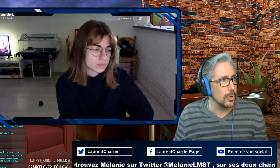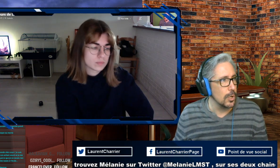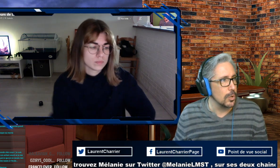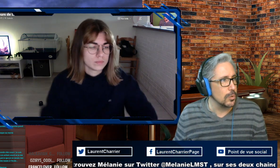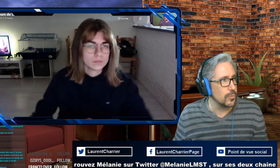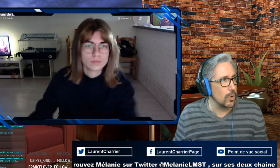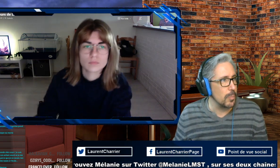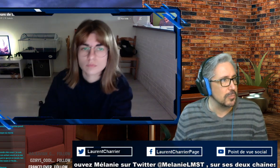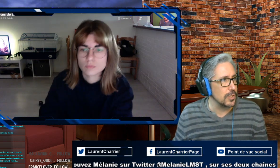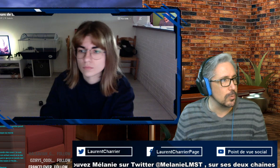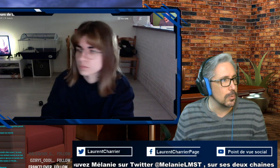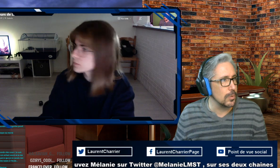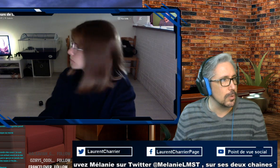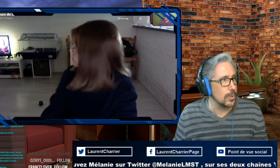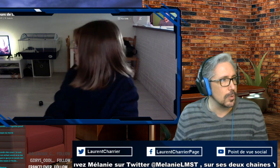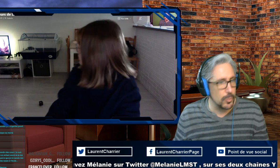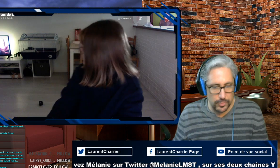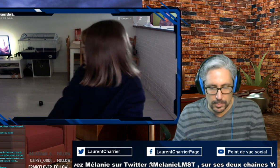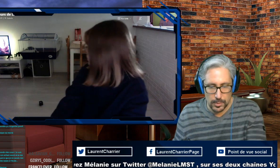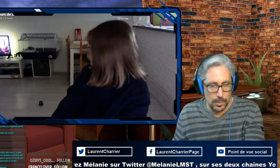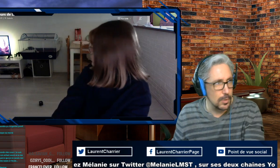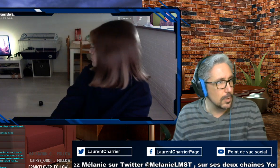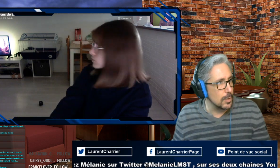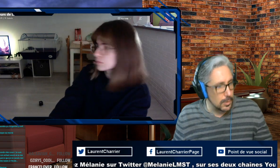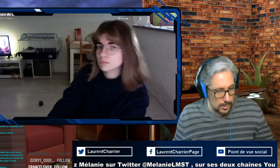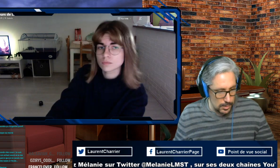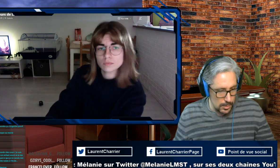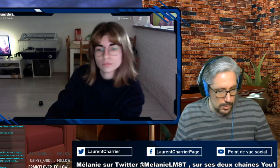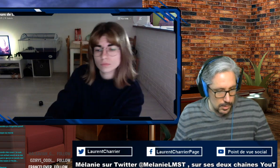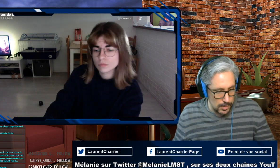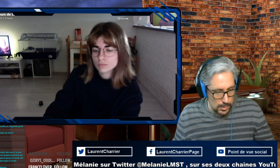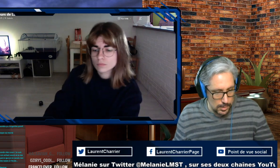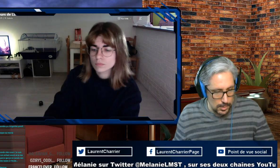hop, je vous le remets un petit coup. Hop.